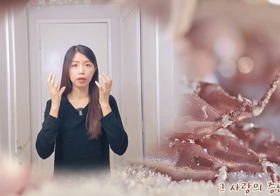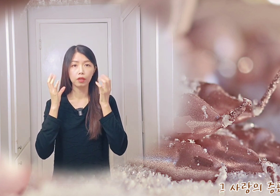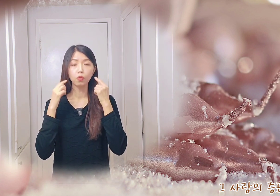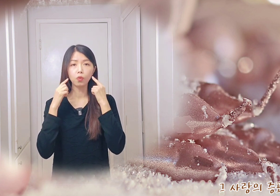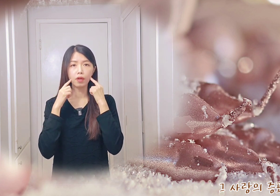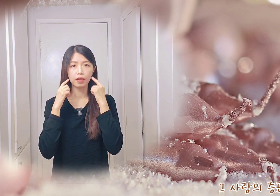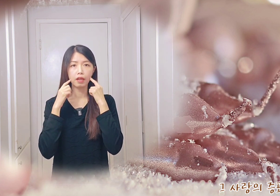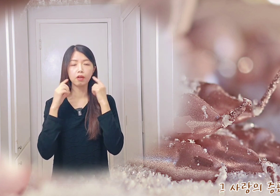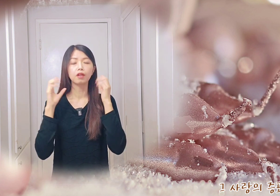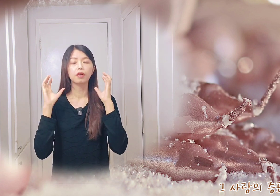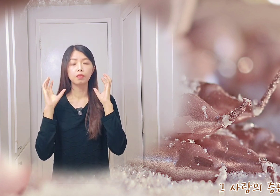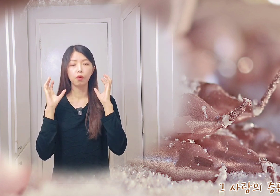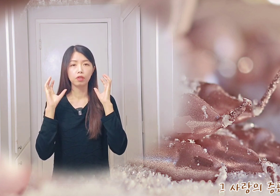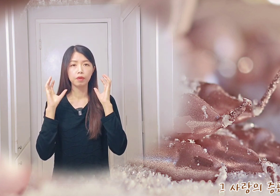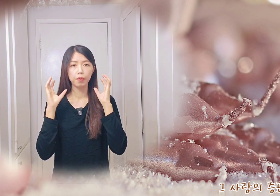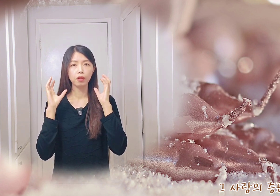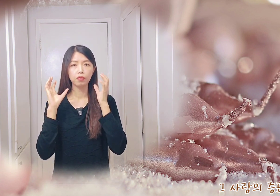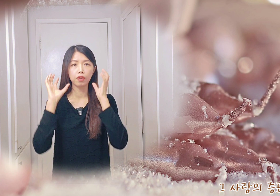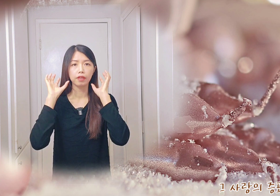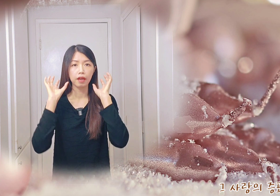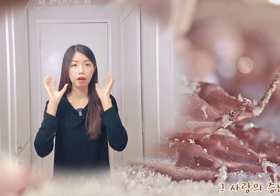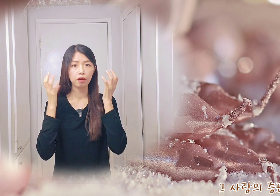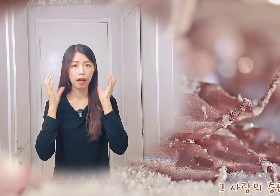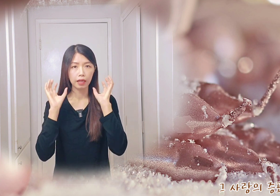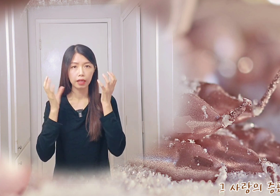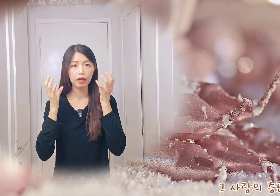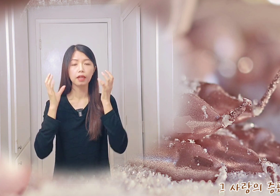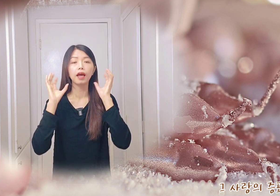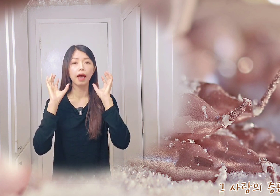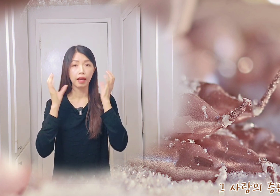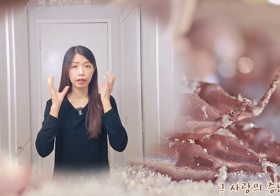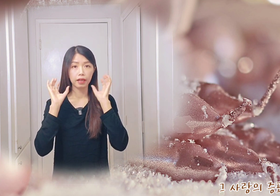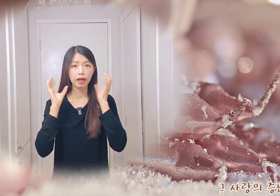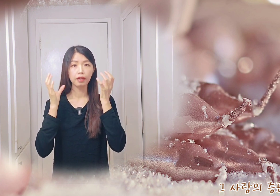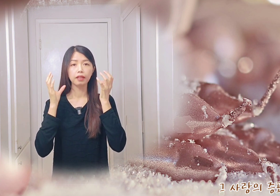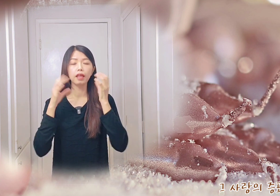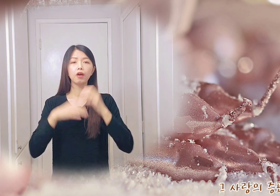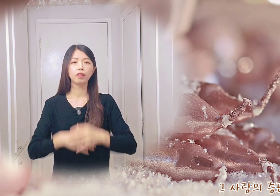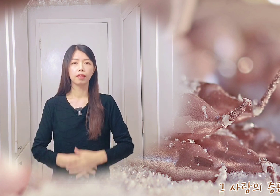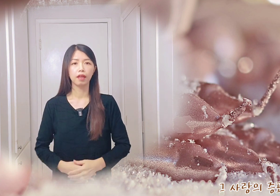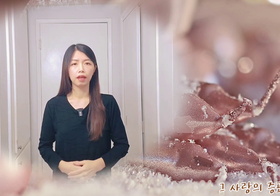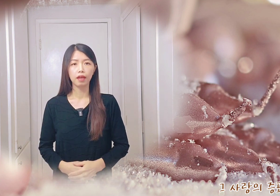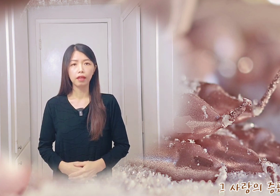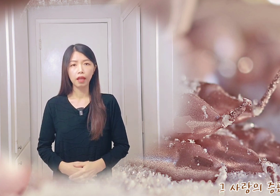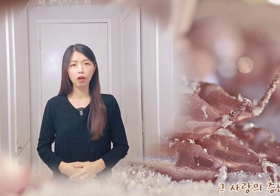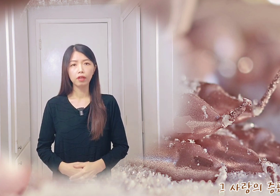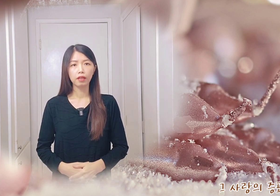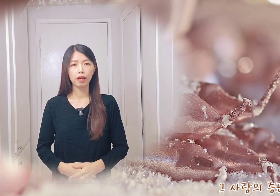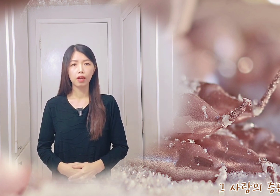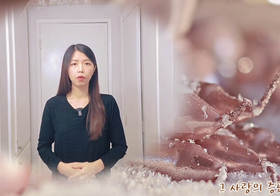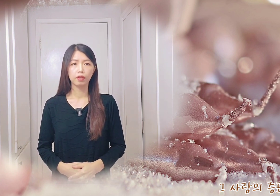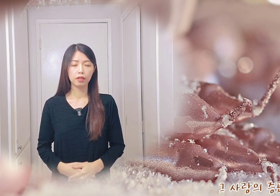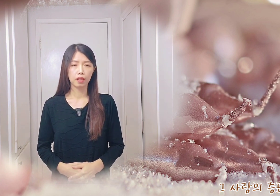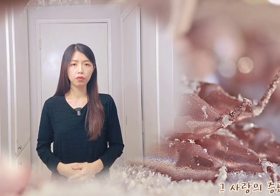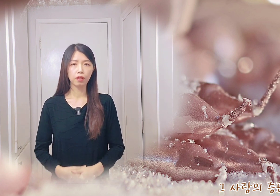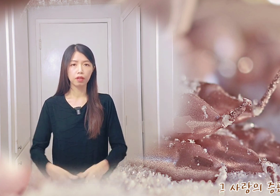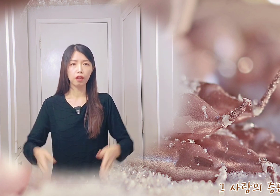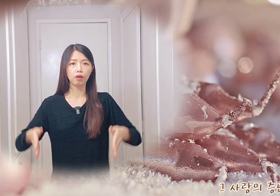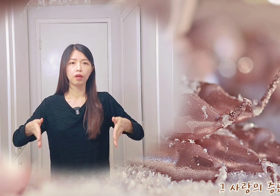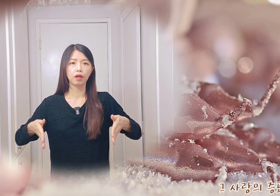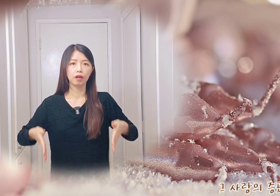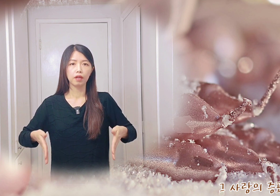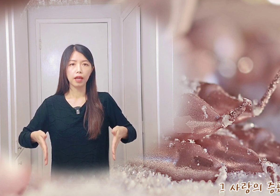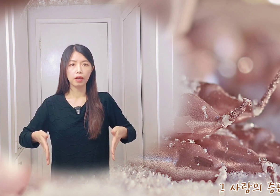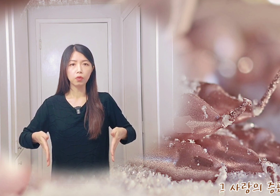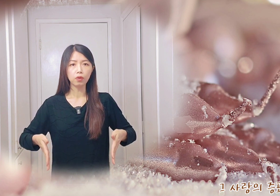아기들이 볼이 통통하잖아요. 그 모습을 표현한 수어인데요. 아기가 태어났네. 태어나다라고 한 뜻의